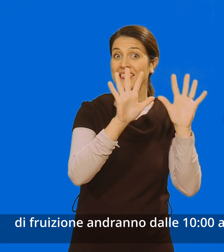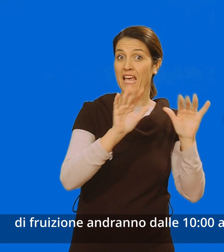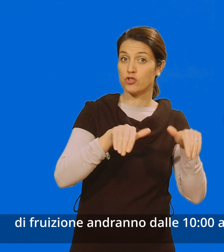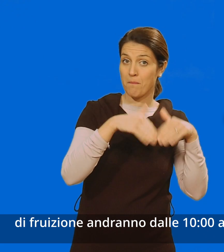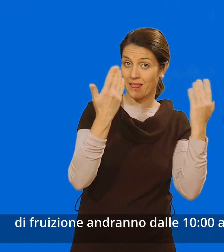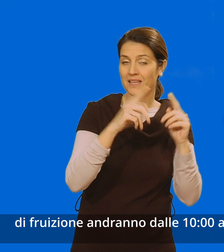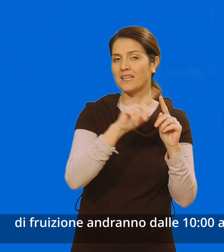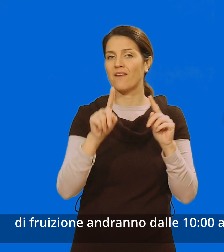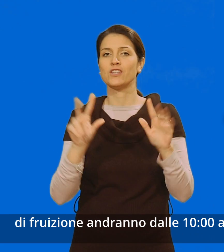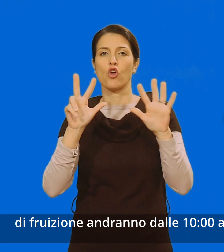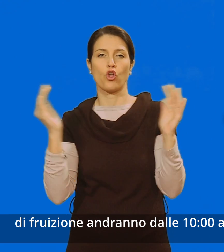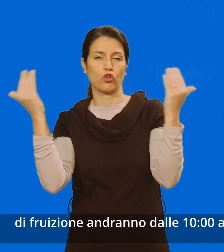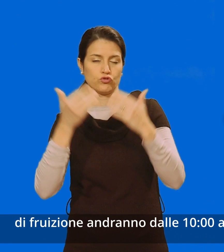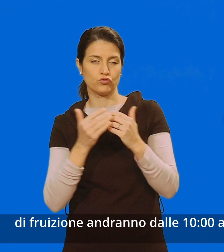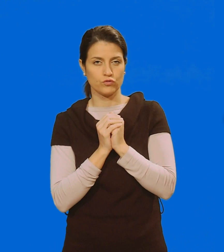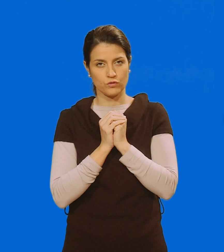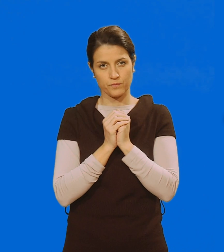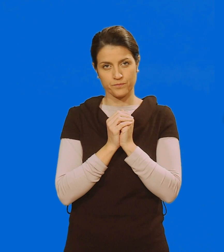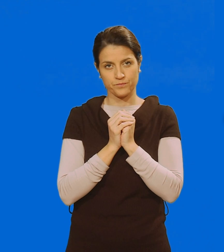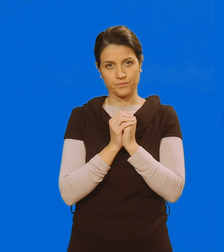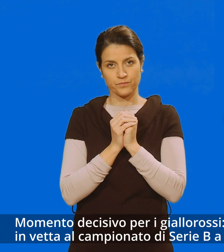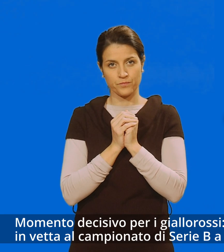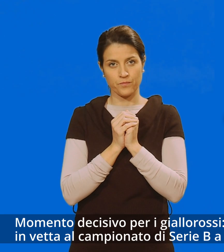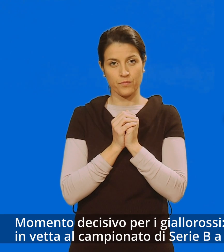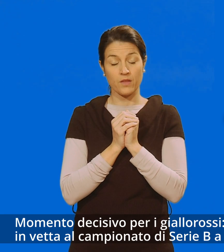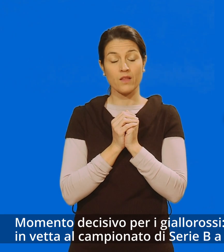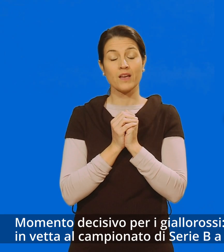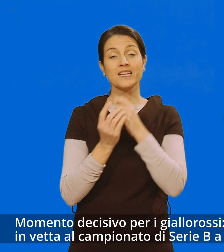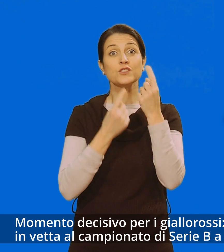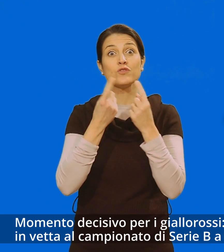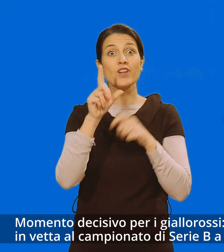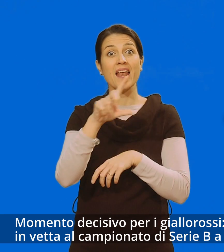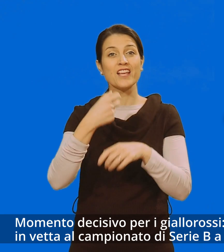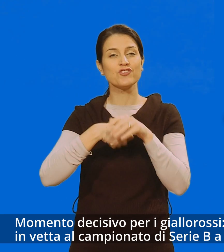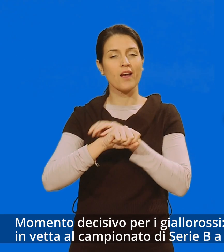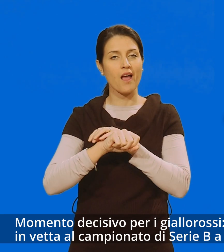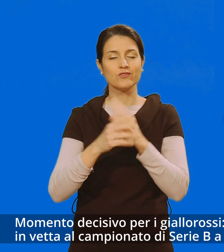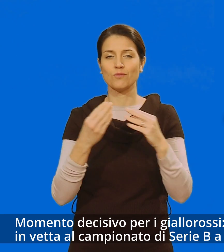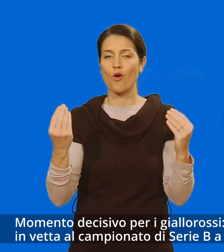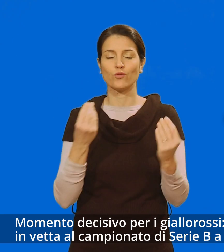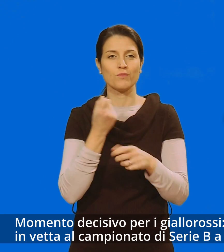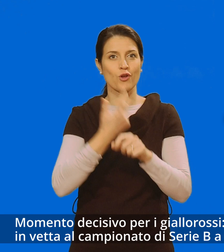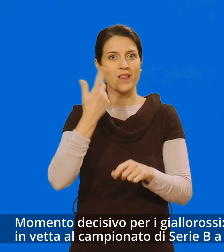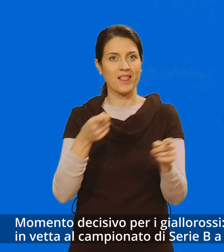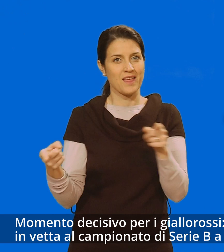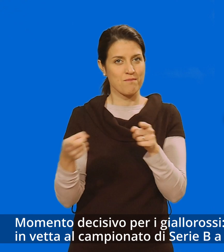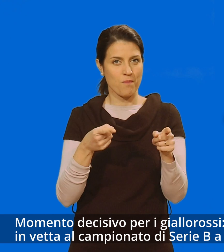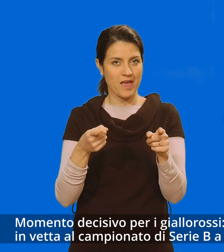dalle 10 alle 20 momento decisivo per i giallorossi il lecce batte la